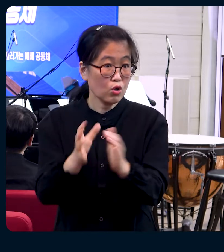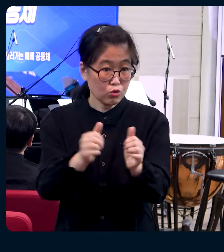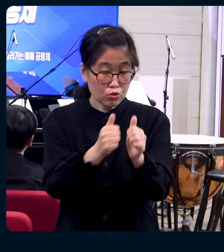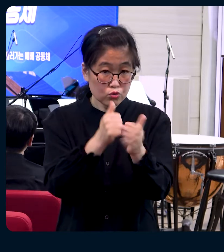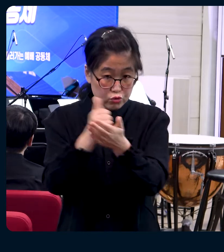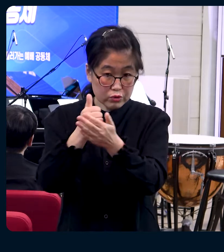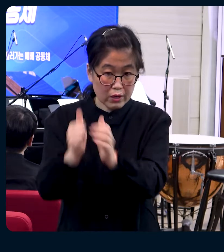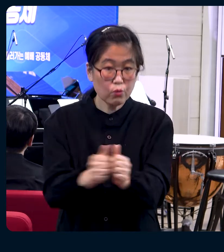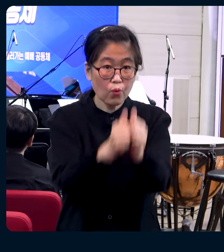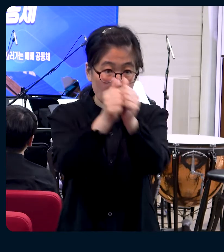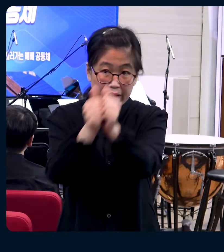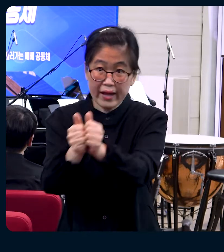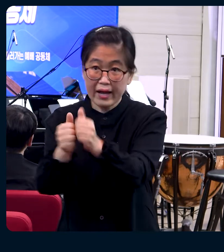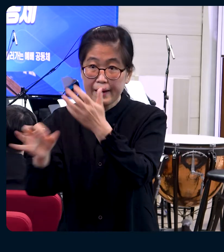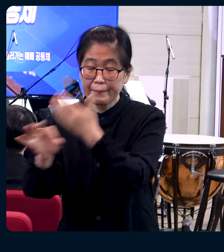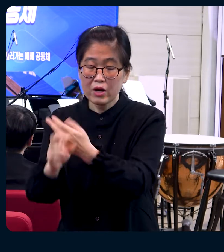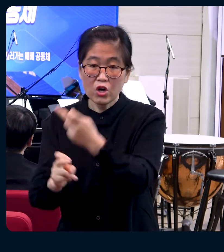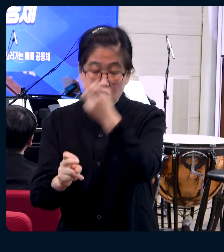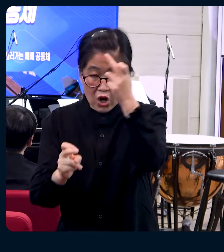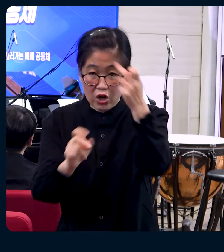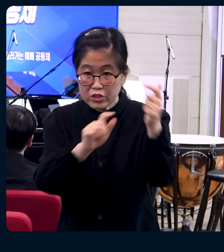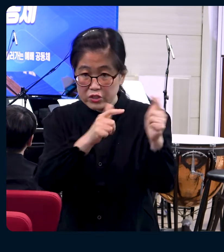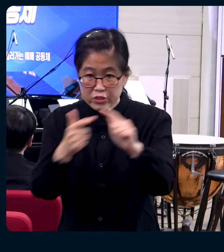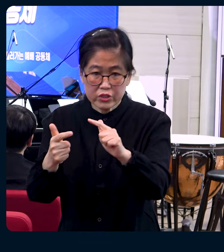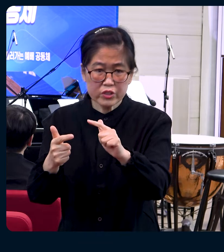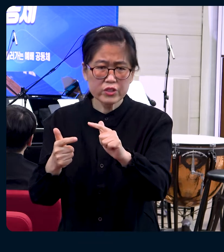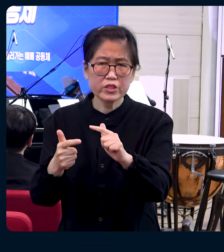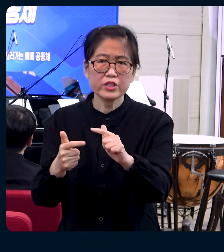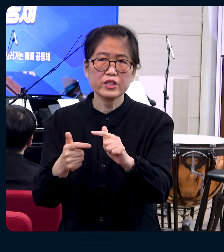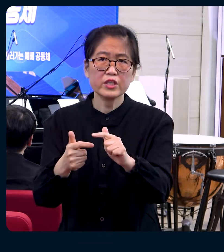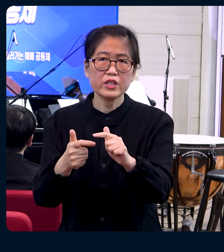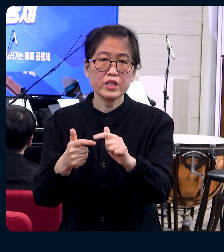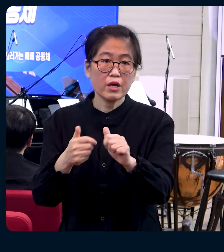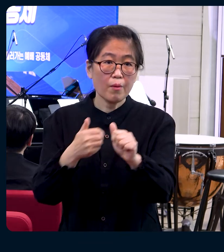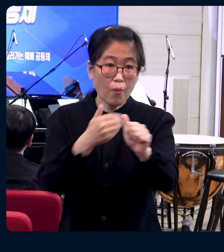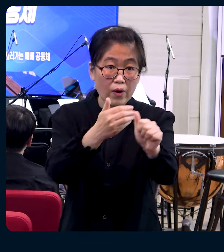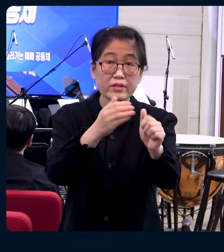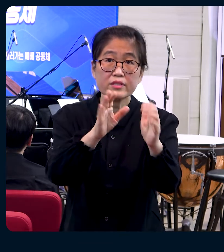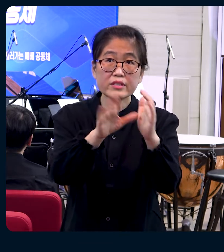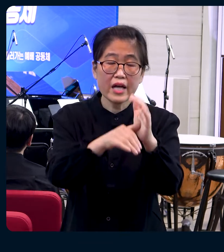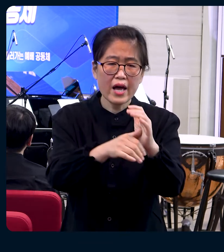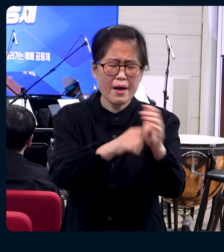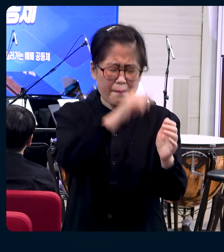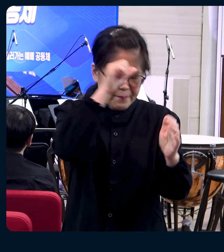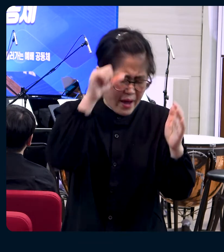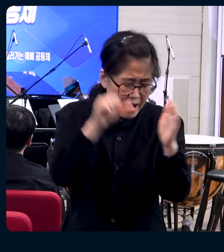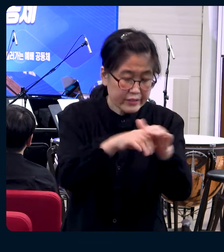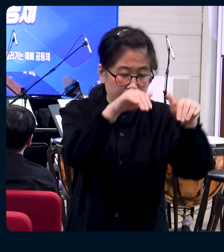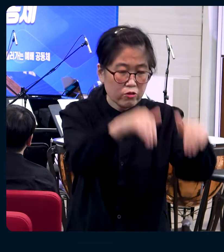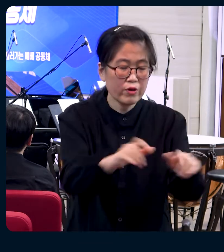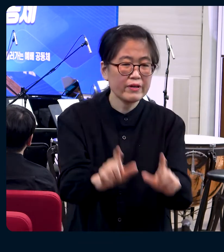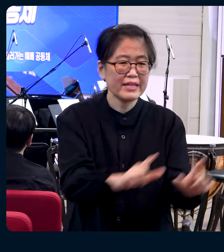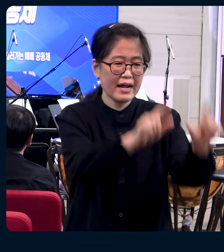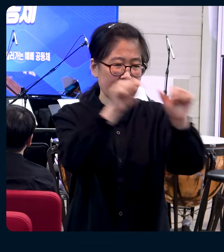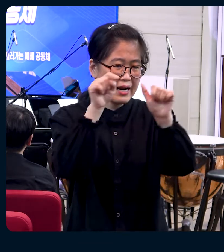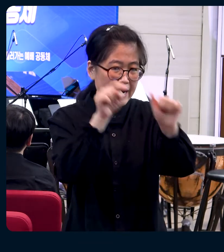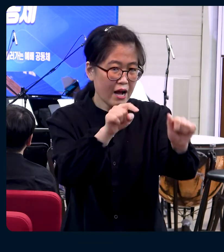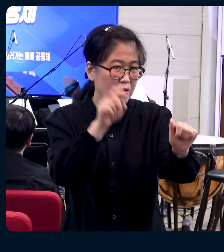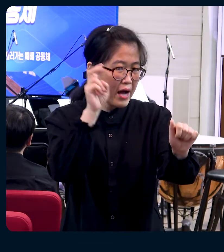주님과 동행하다 보니까 형들이 이 요셉을 보낼 때는 평생 노예로 살기를